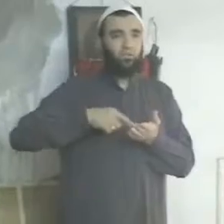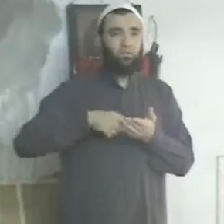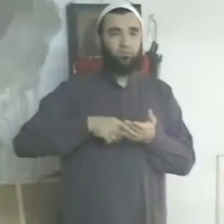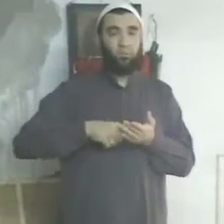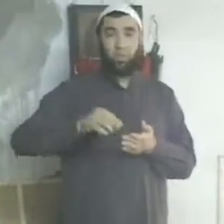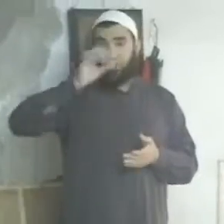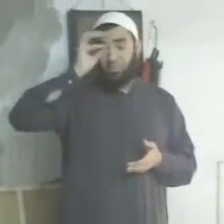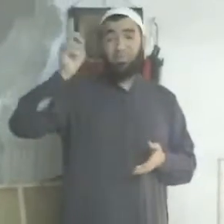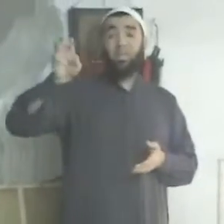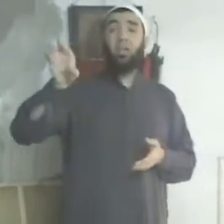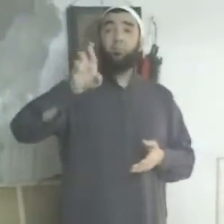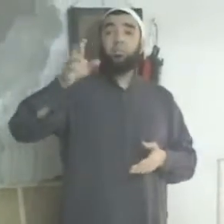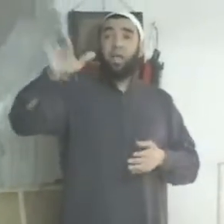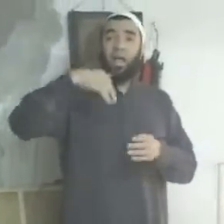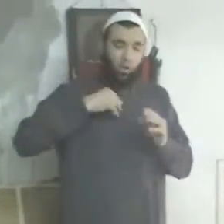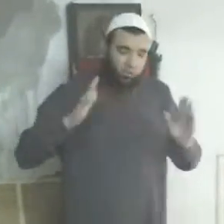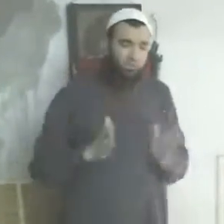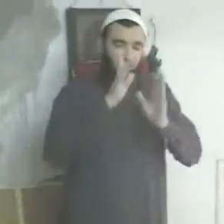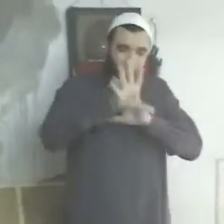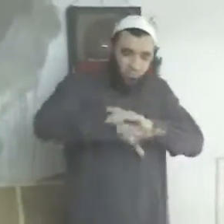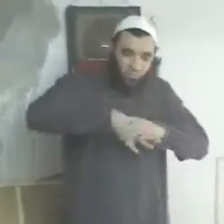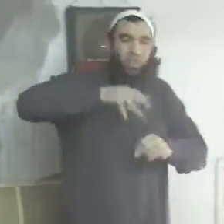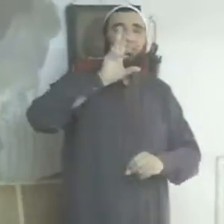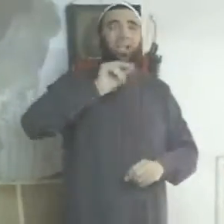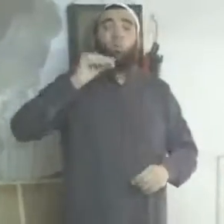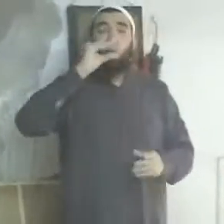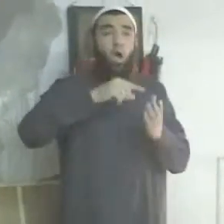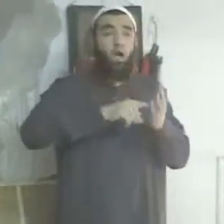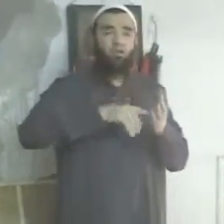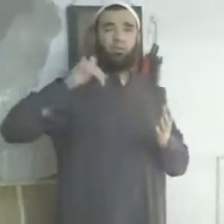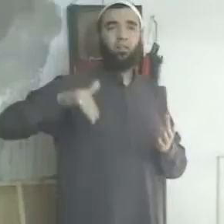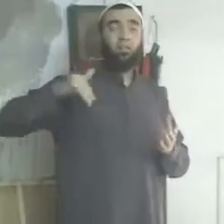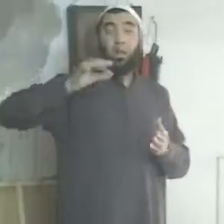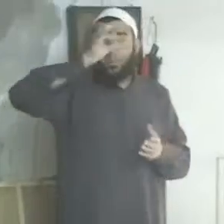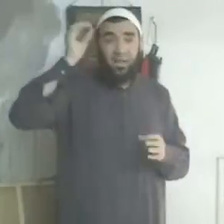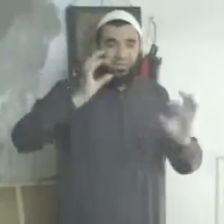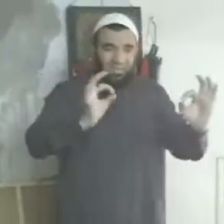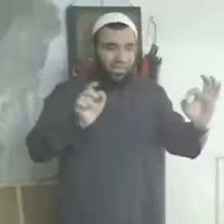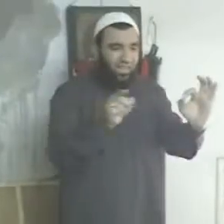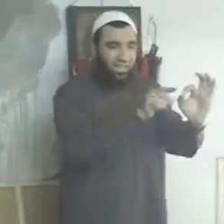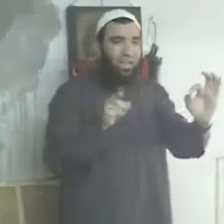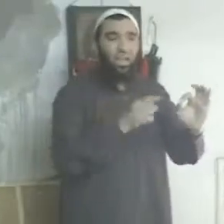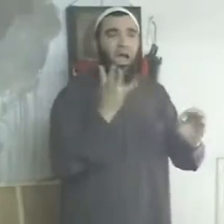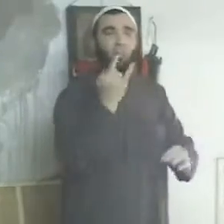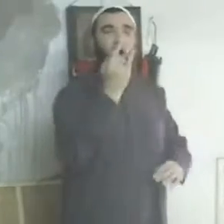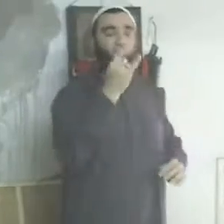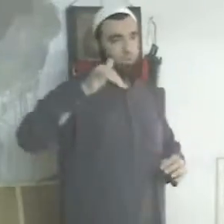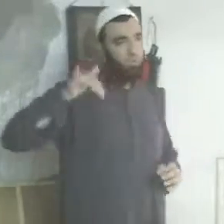الإتيان بمثله ولا بمثل عشر صور منه ولا بمثل أقصر صورة منه، ولا